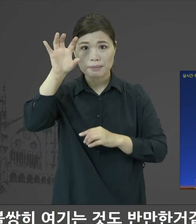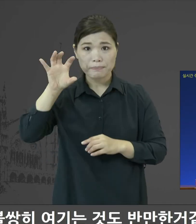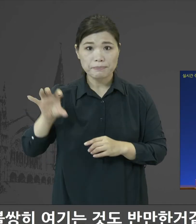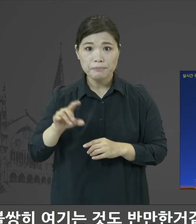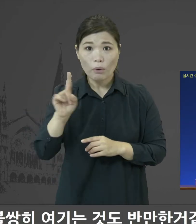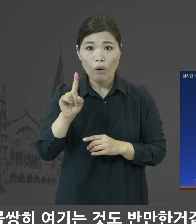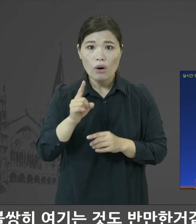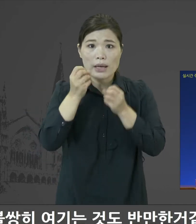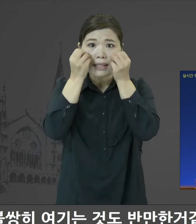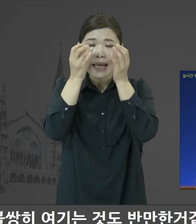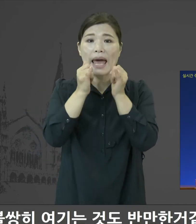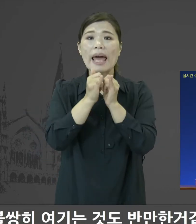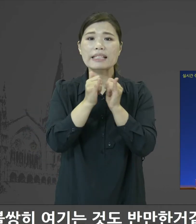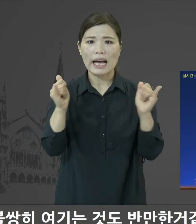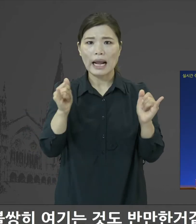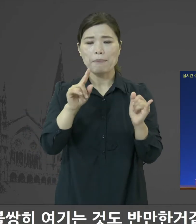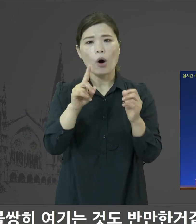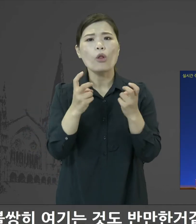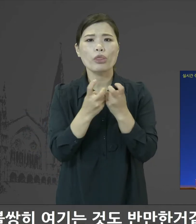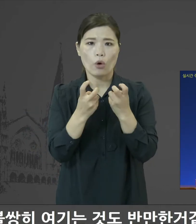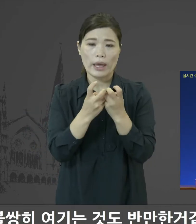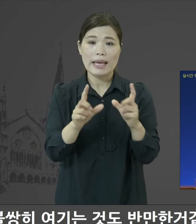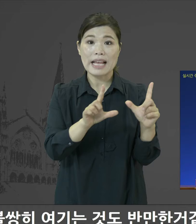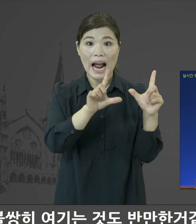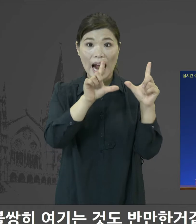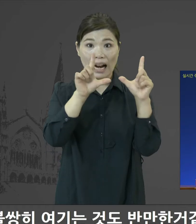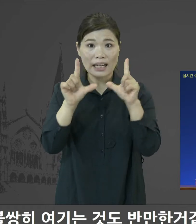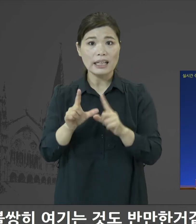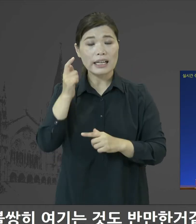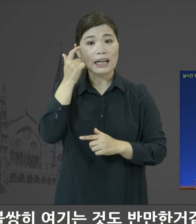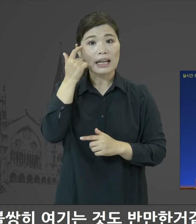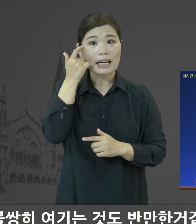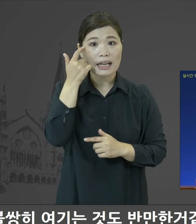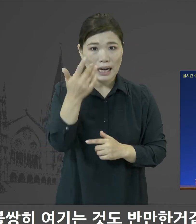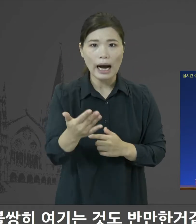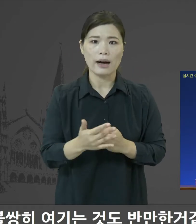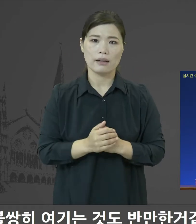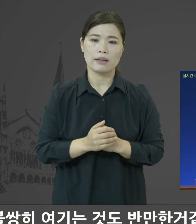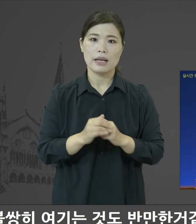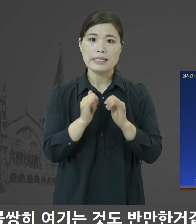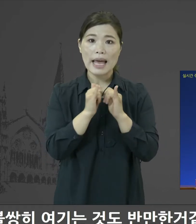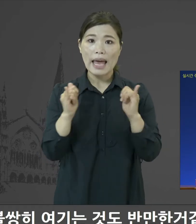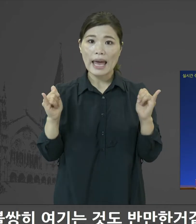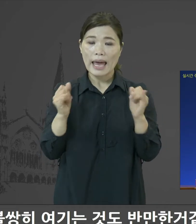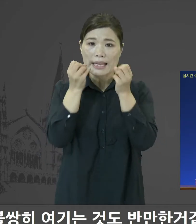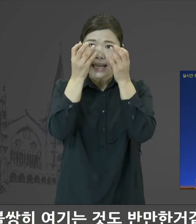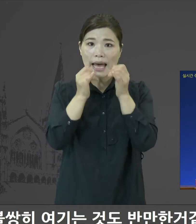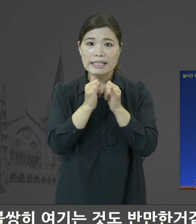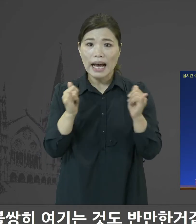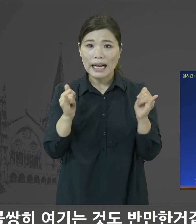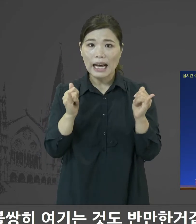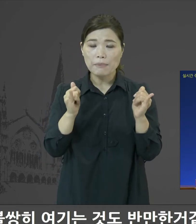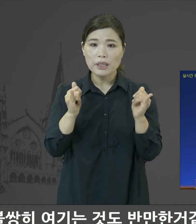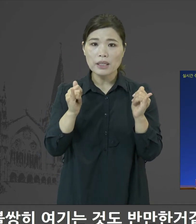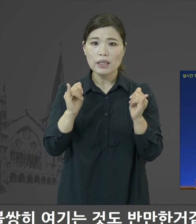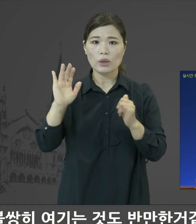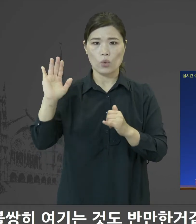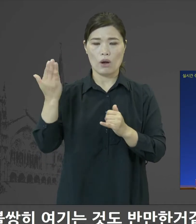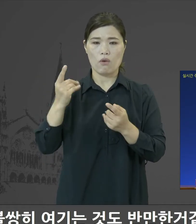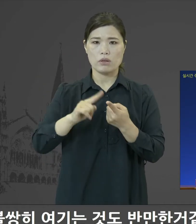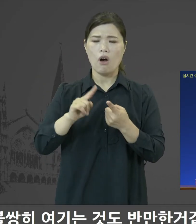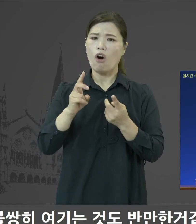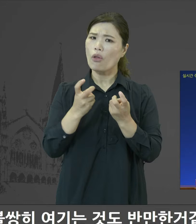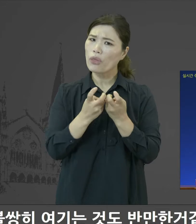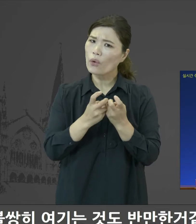사람이 어떻게 살 건가죠. 새 사람을 입었는데 이 새 사람을 입고 어떻게 살아가야 되는가, 그